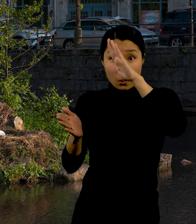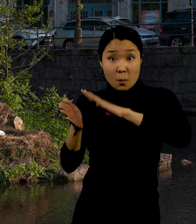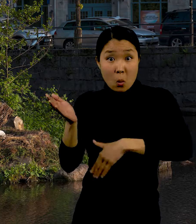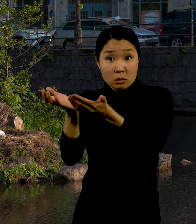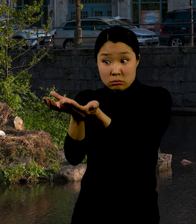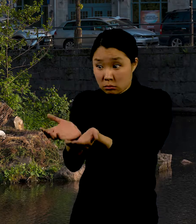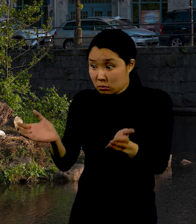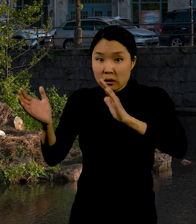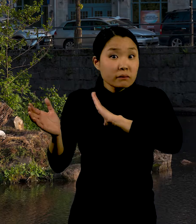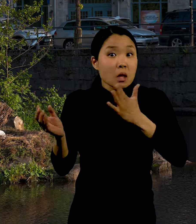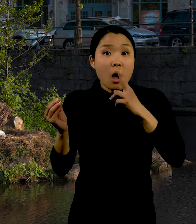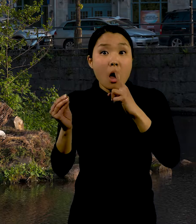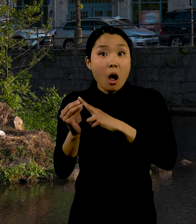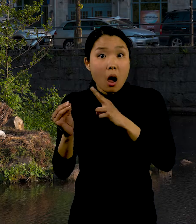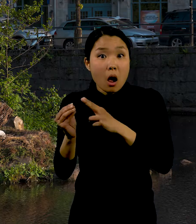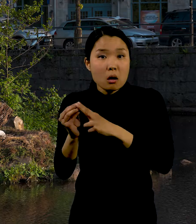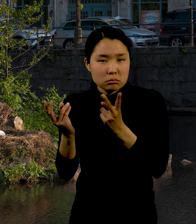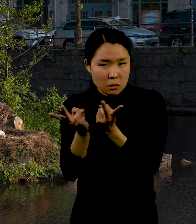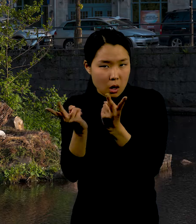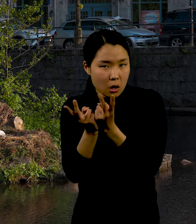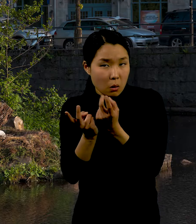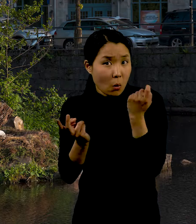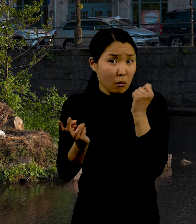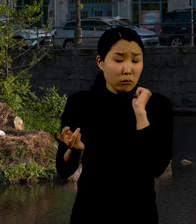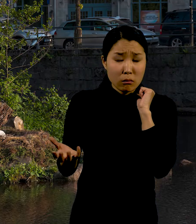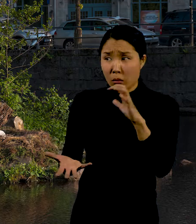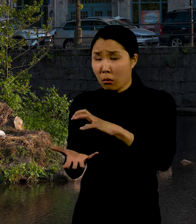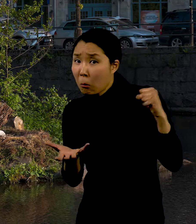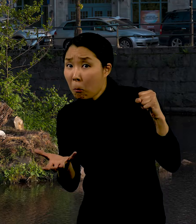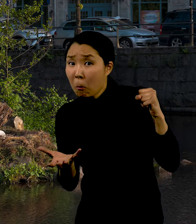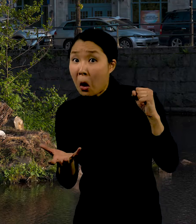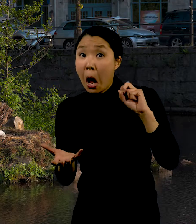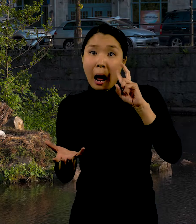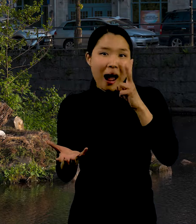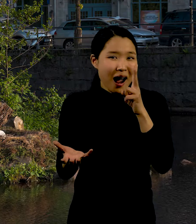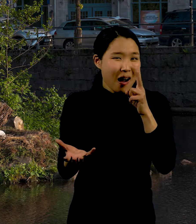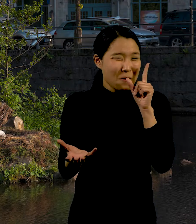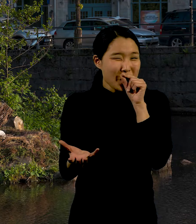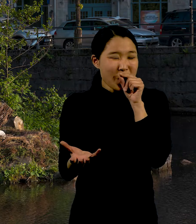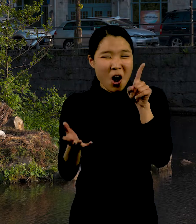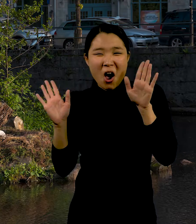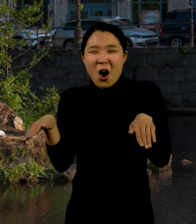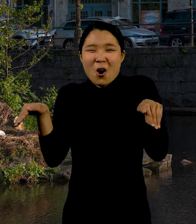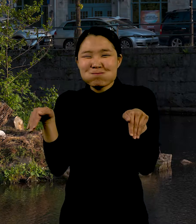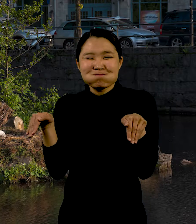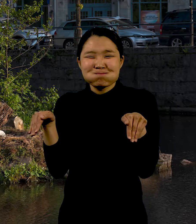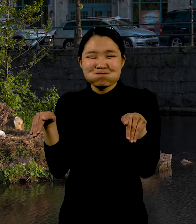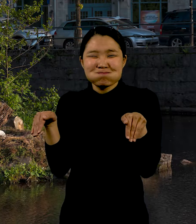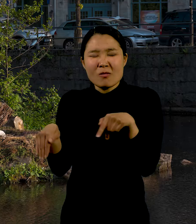tomma boet eftersom det kan betyda både plundring och en lyckad ruvning, livet återfött. Raja